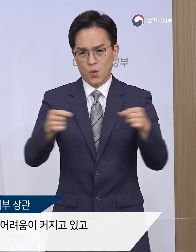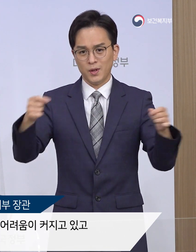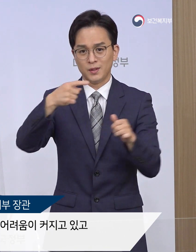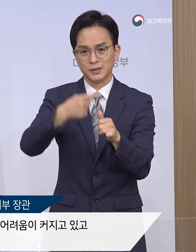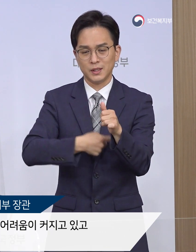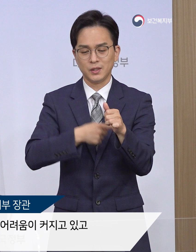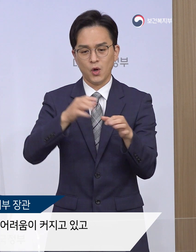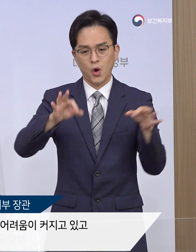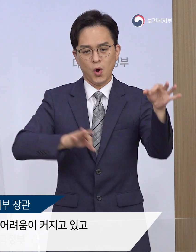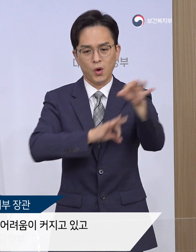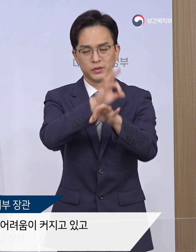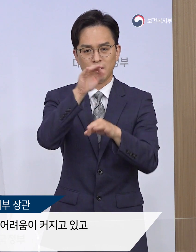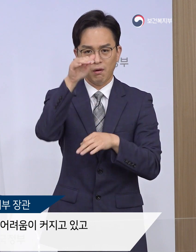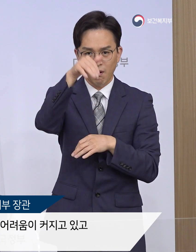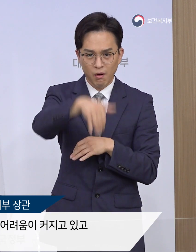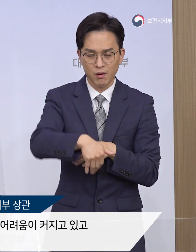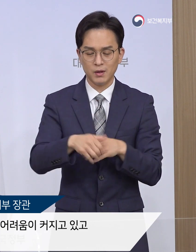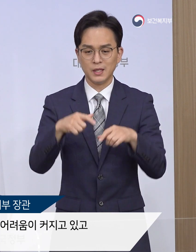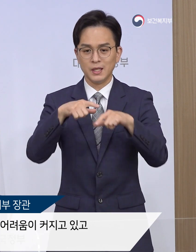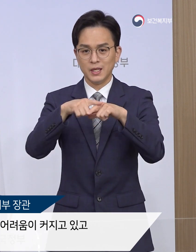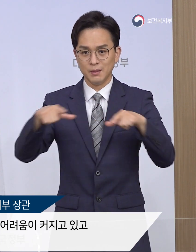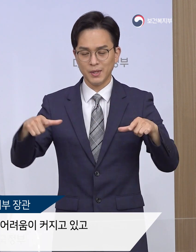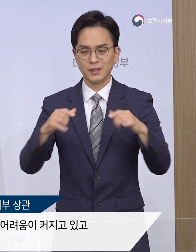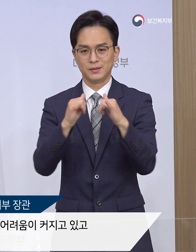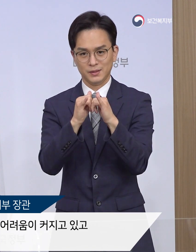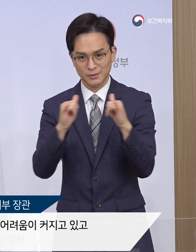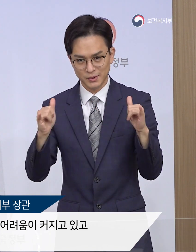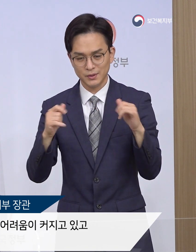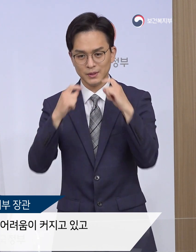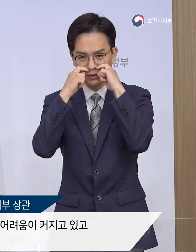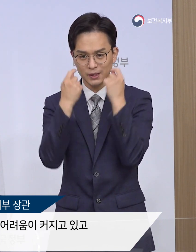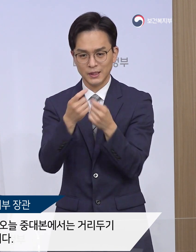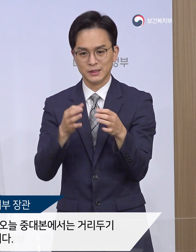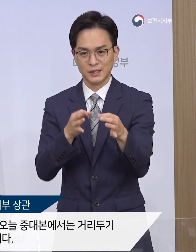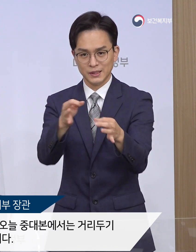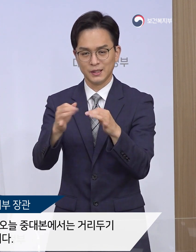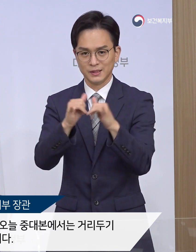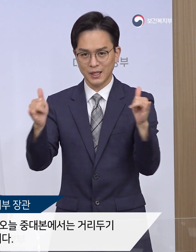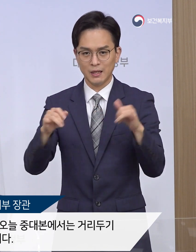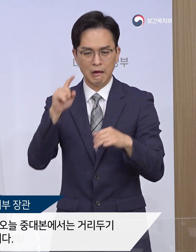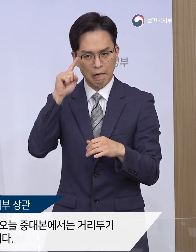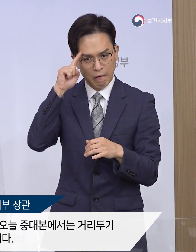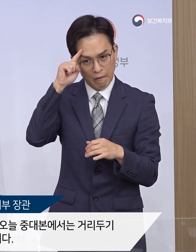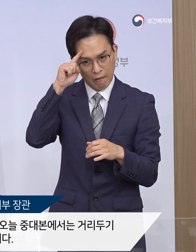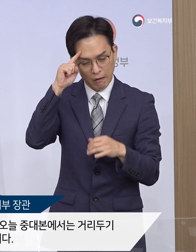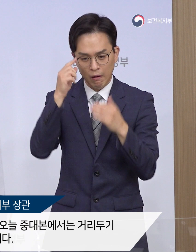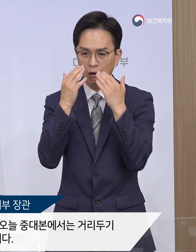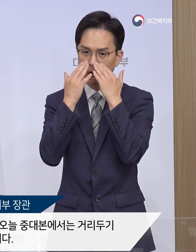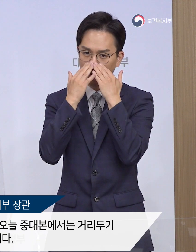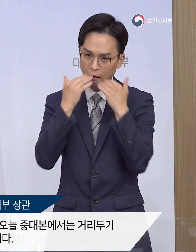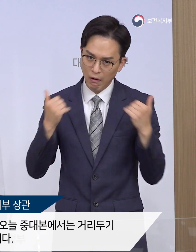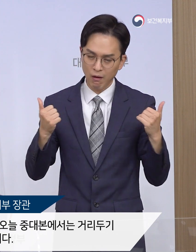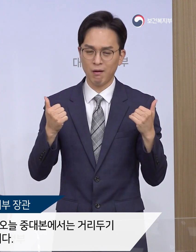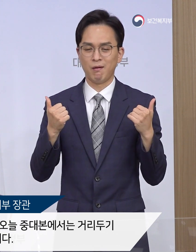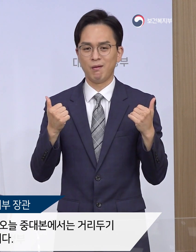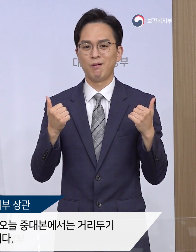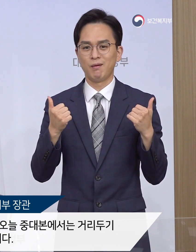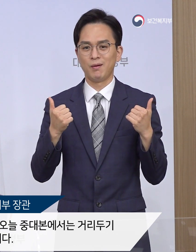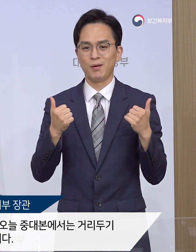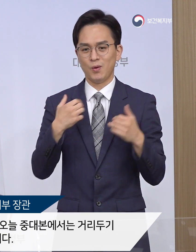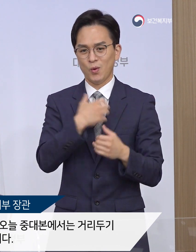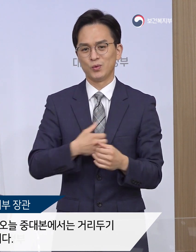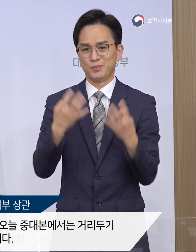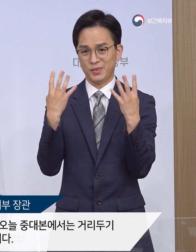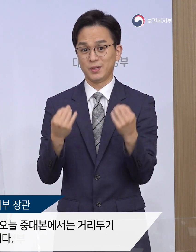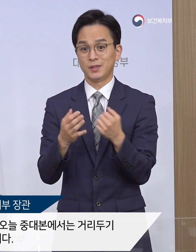있고 전반적인 피로감도 큰 상황입니다. 이러한 상황과 3주 뒤에 추석